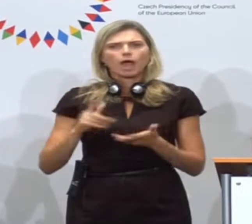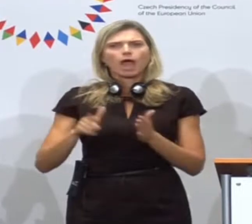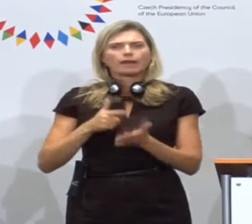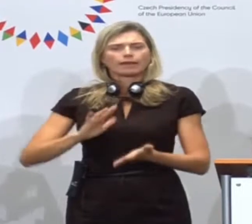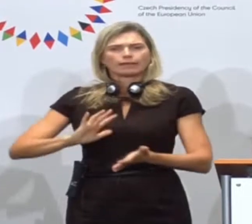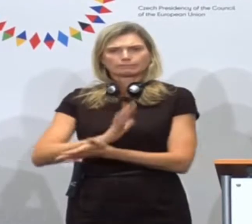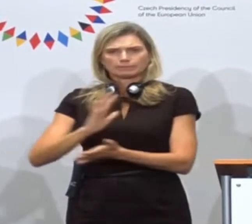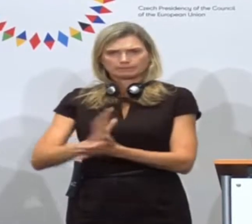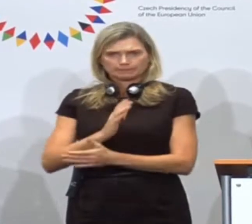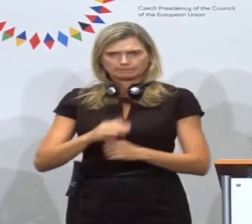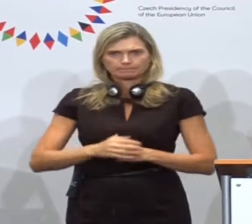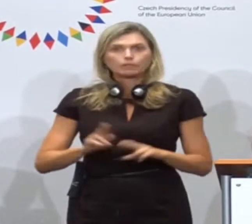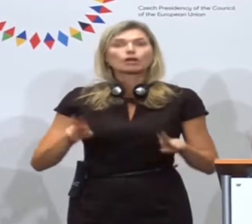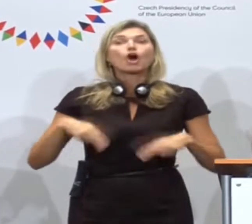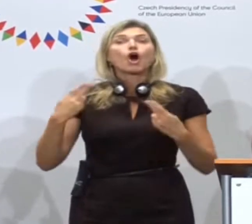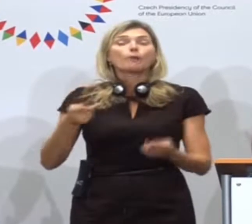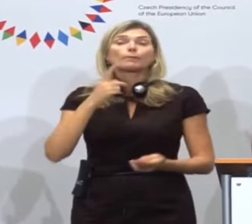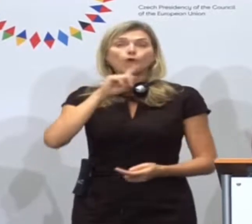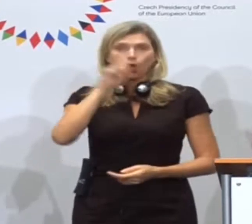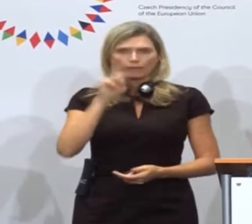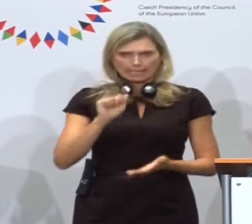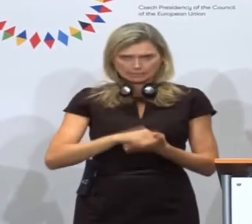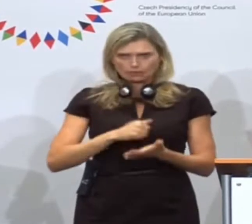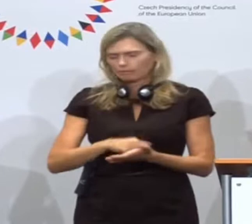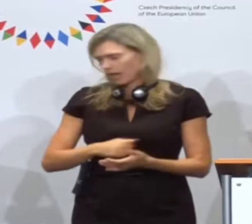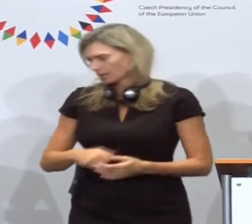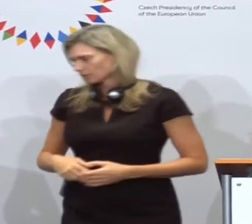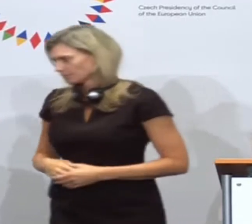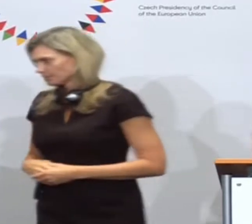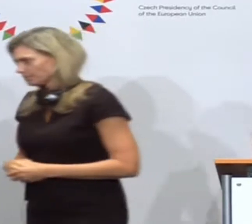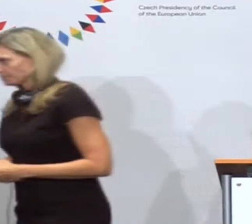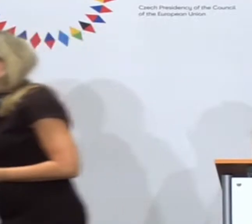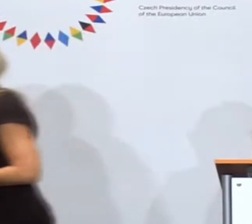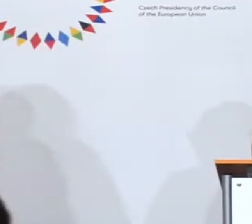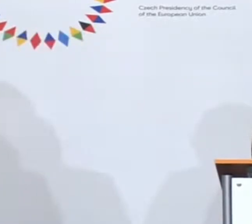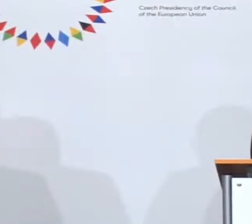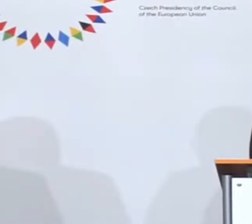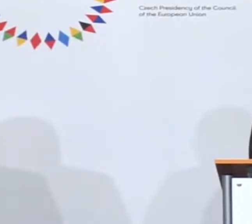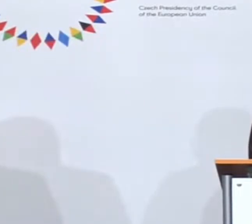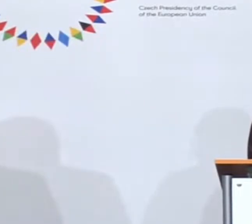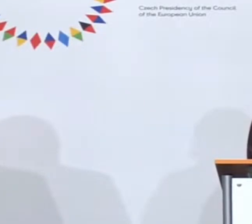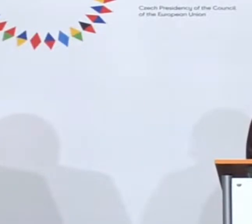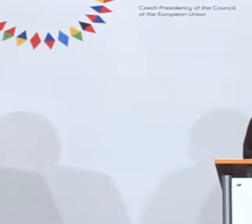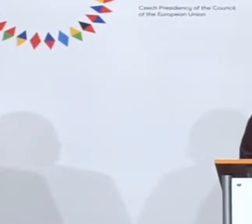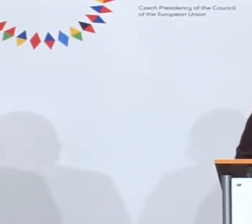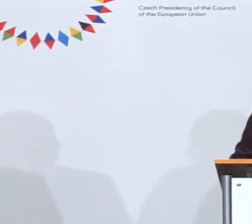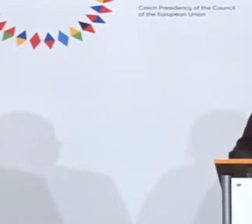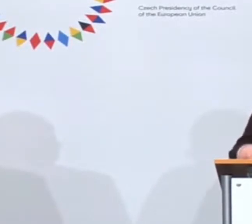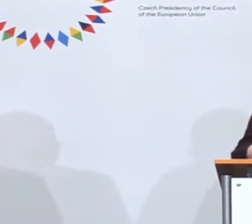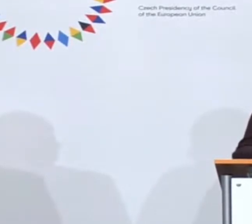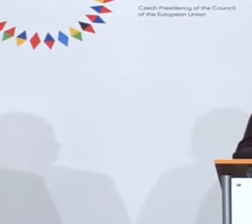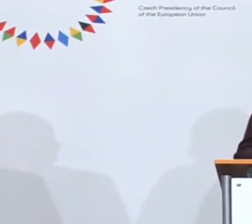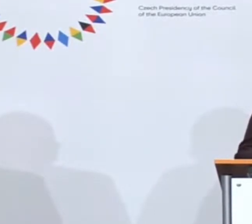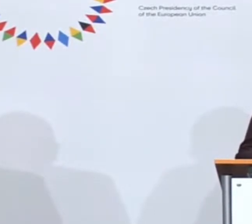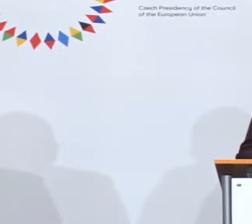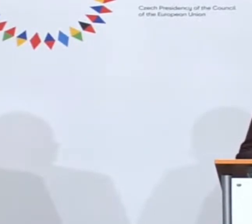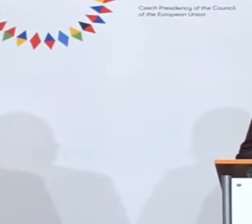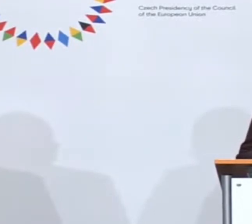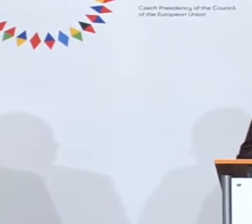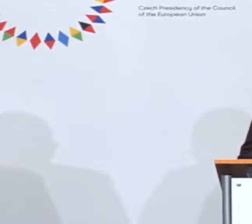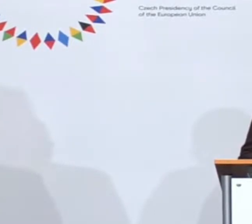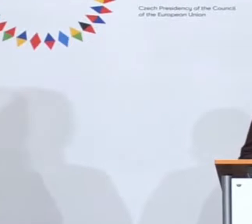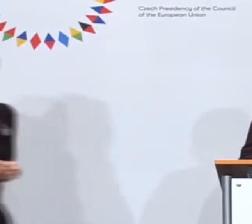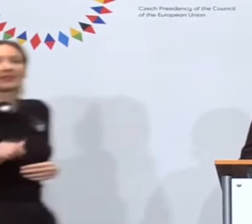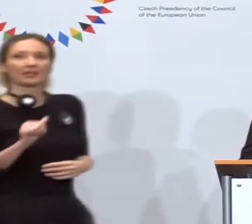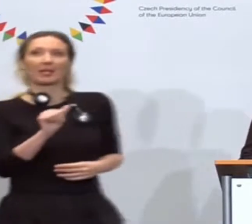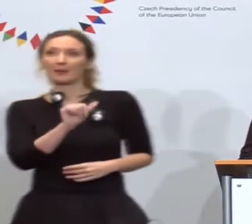Thank you very much. So now we have space for two questions, I'm afraid only. So first Czech television, please. Dobrý den, Lukáš Maté, Česká